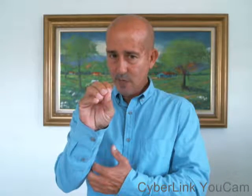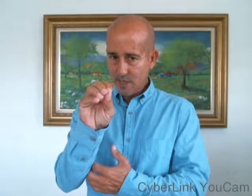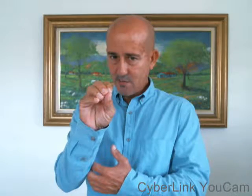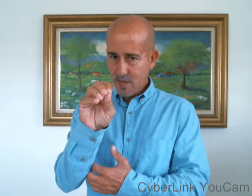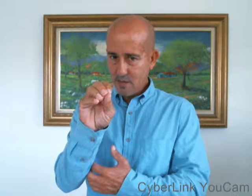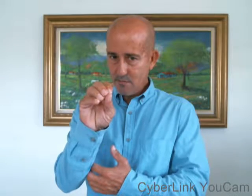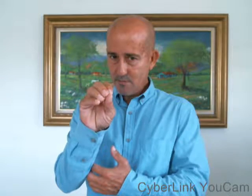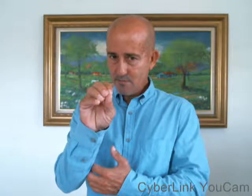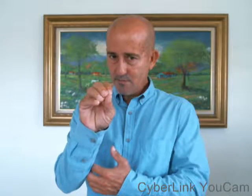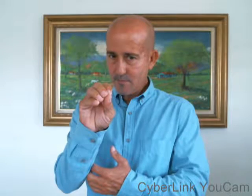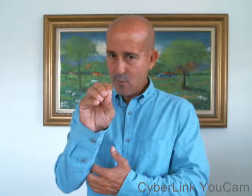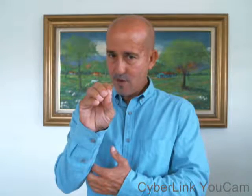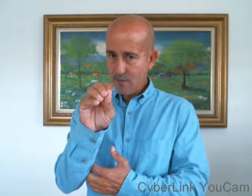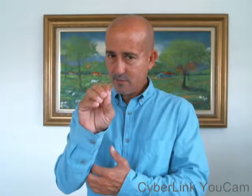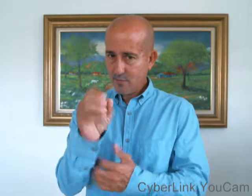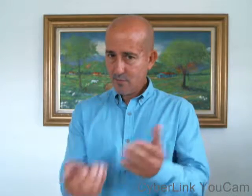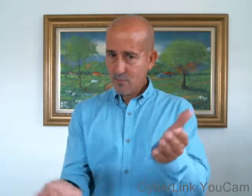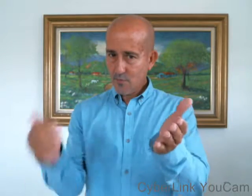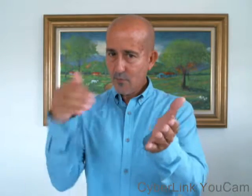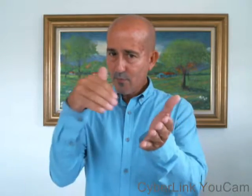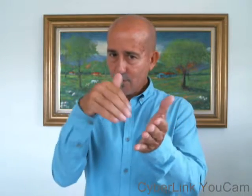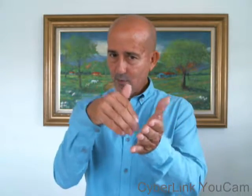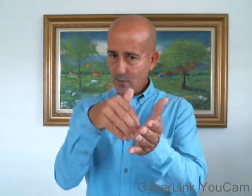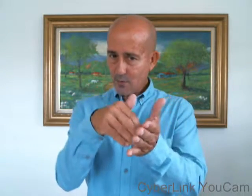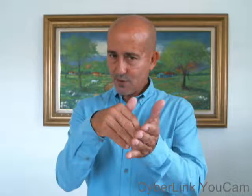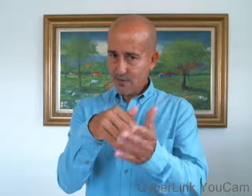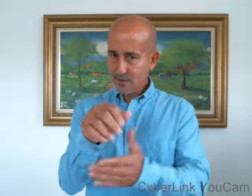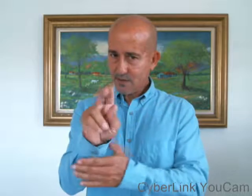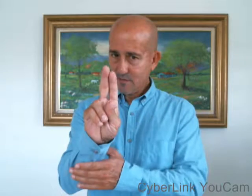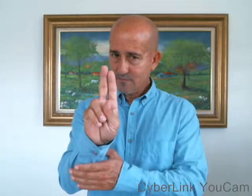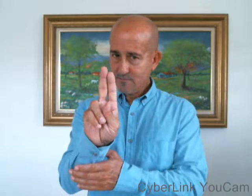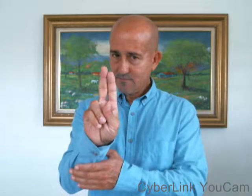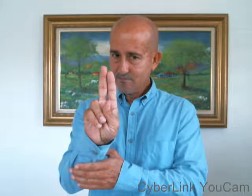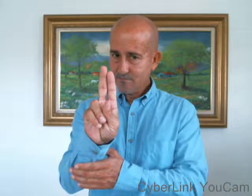¿leíste bien? Vamos a ver, otra vez.